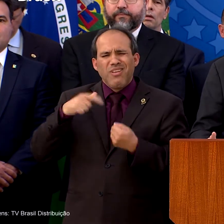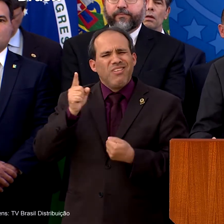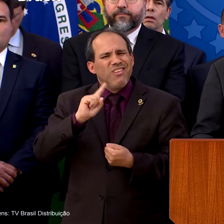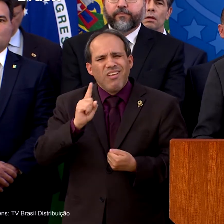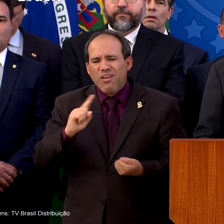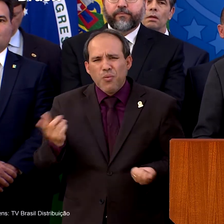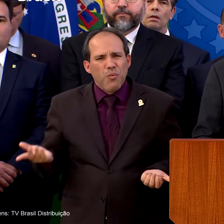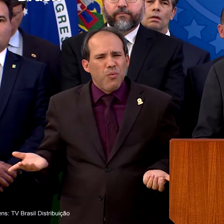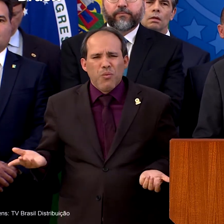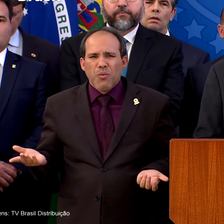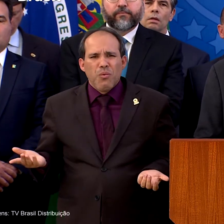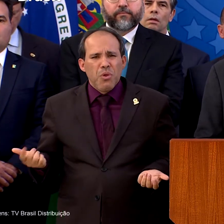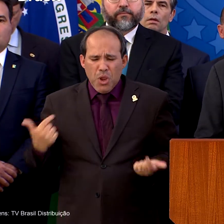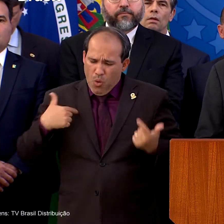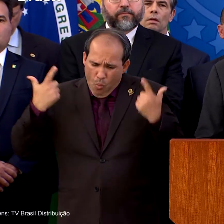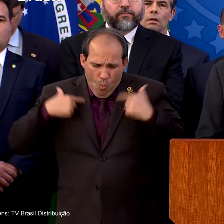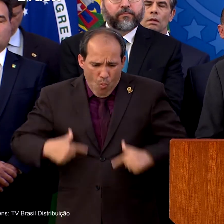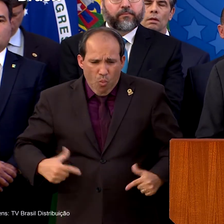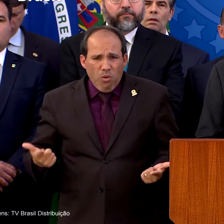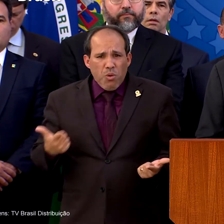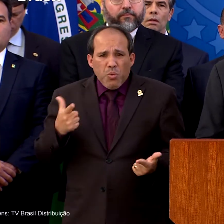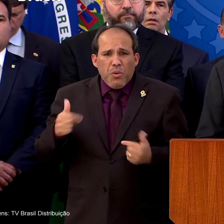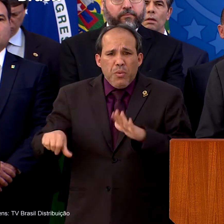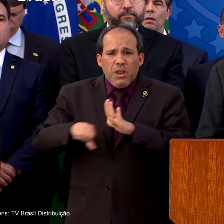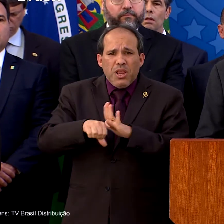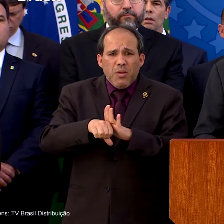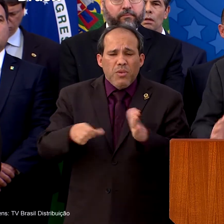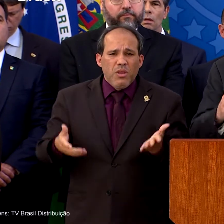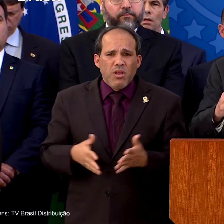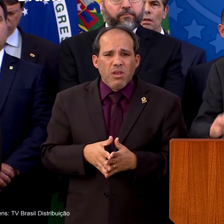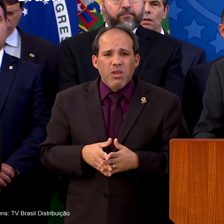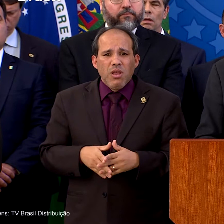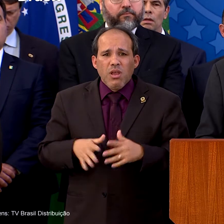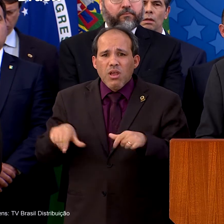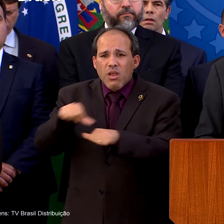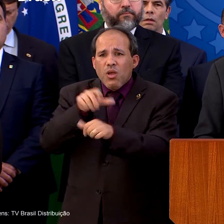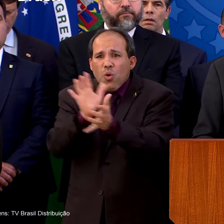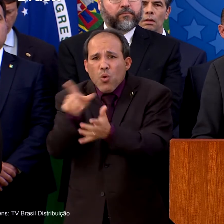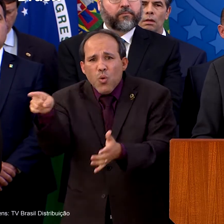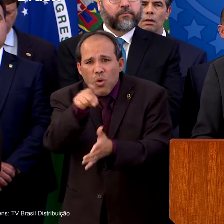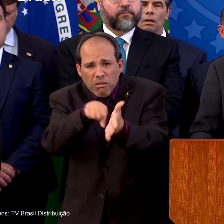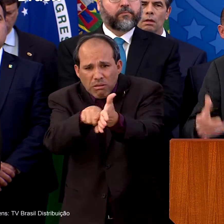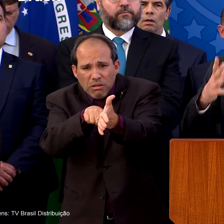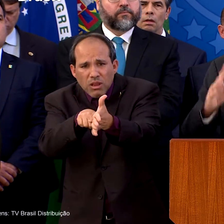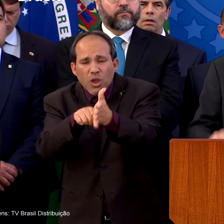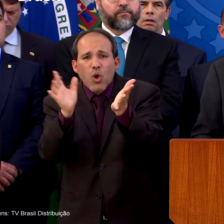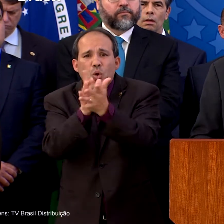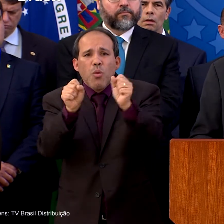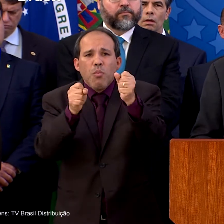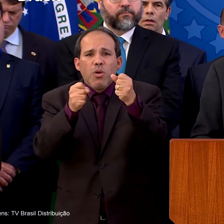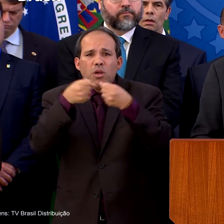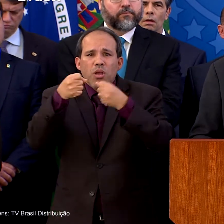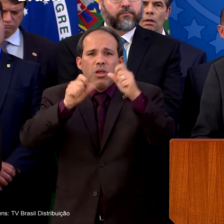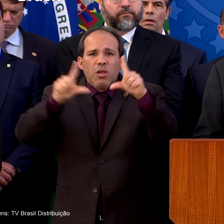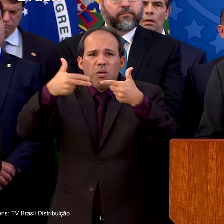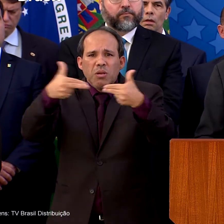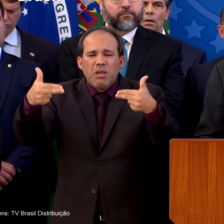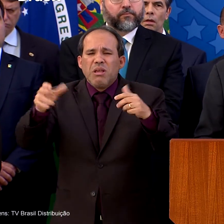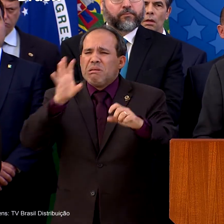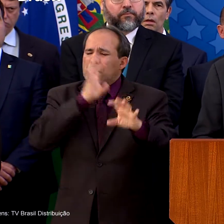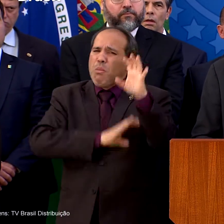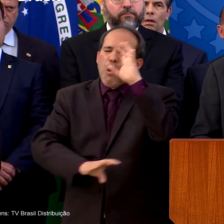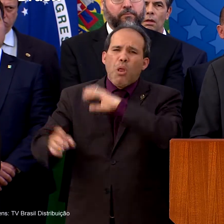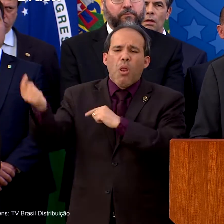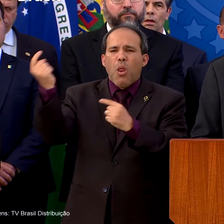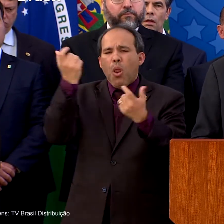o curso nenhum crime e a mídia outra instituição já botaram com a cabeça de cabeça